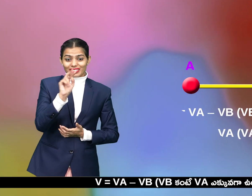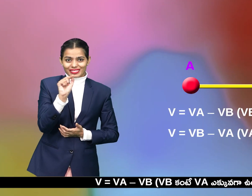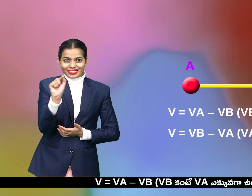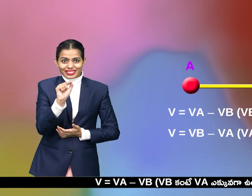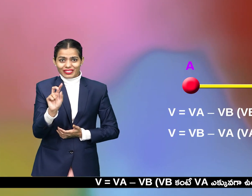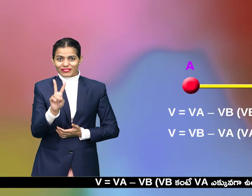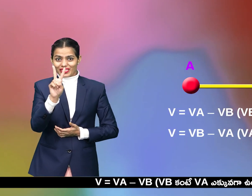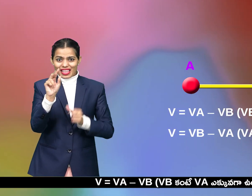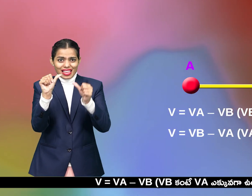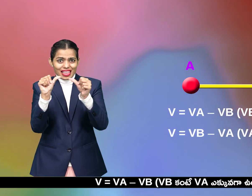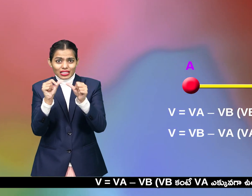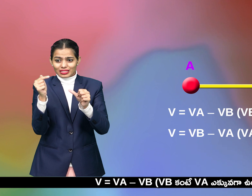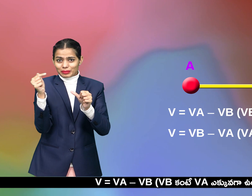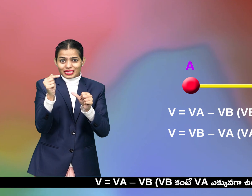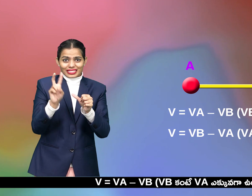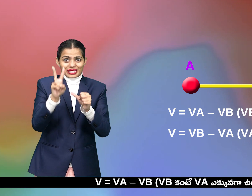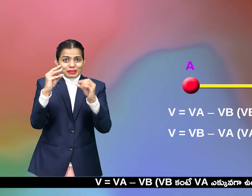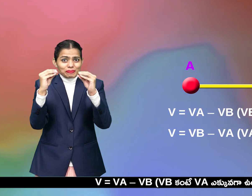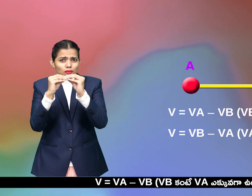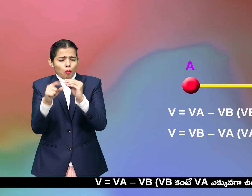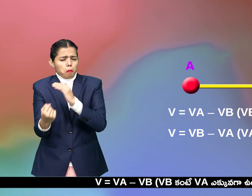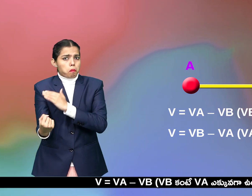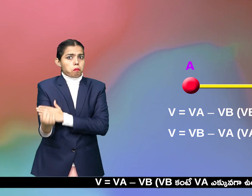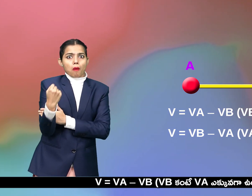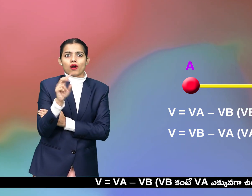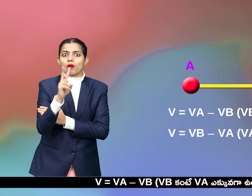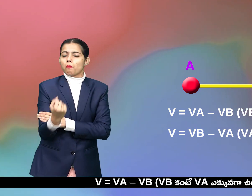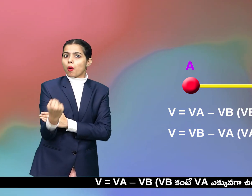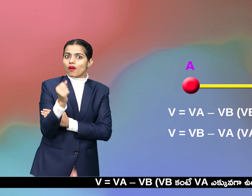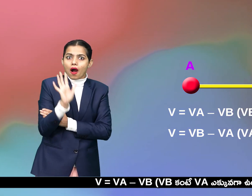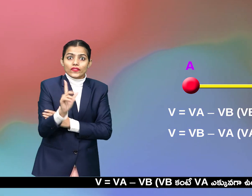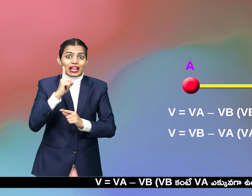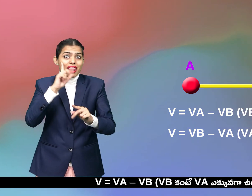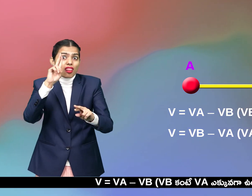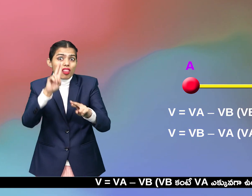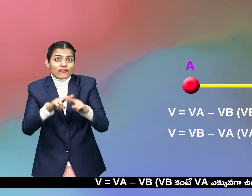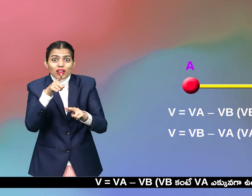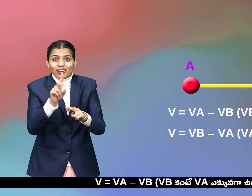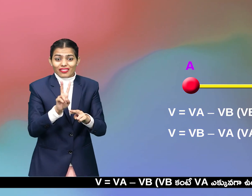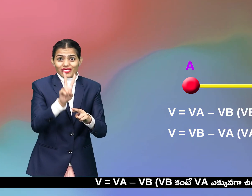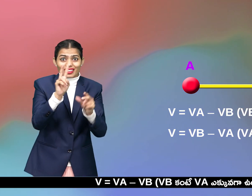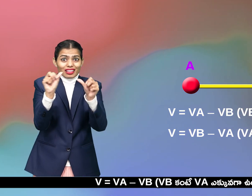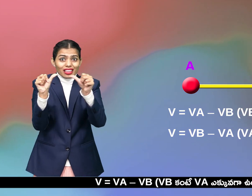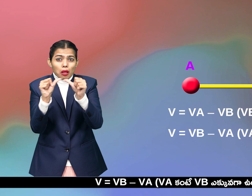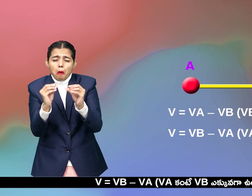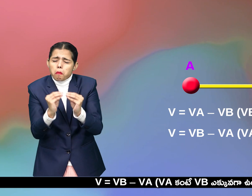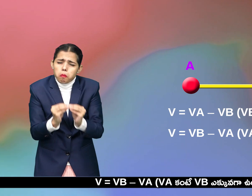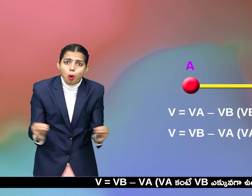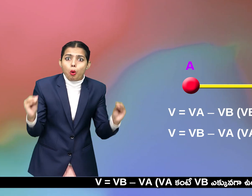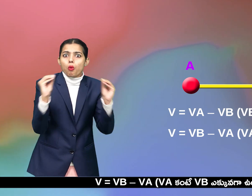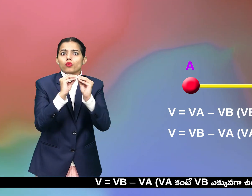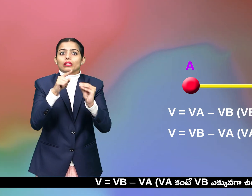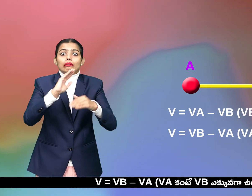V VA - VB, VB కంటే VA ఎక్కువగా ఉంటే.